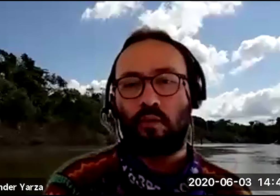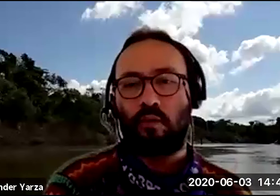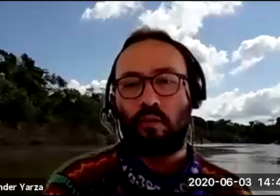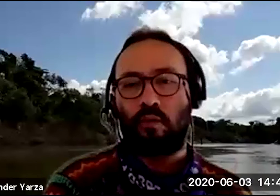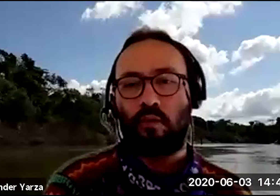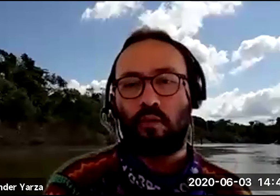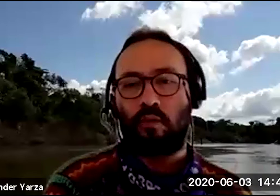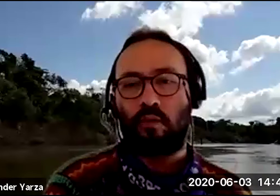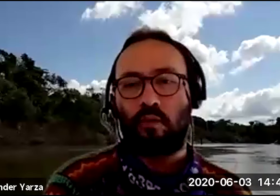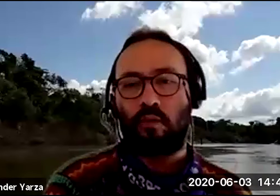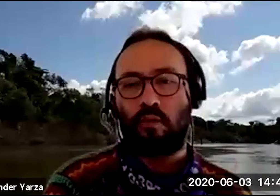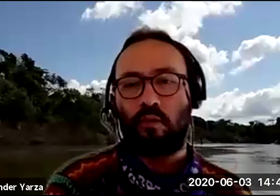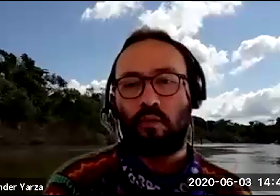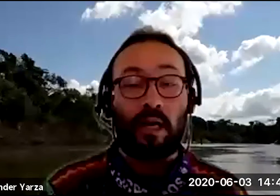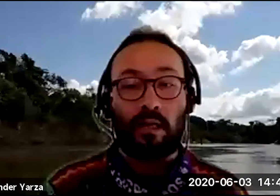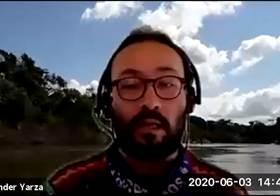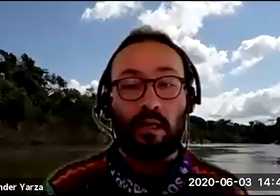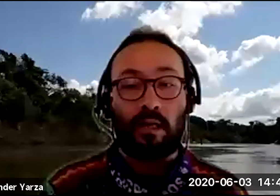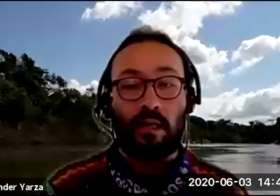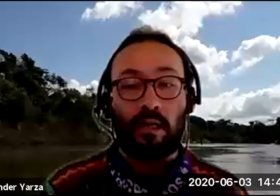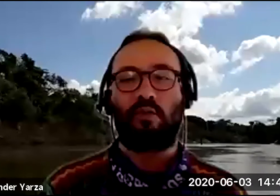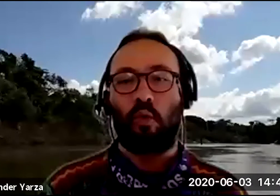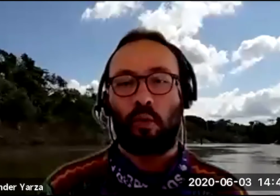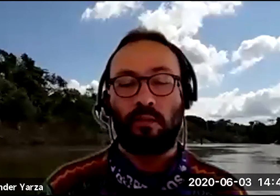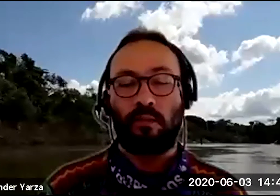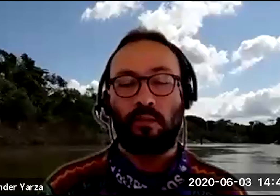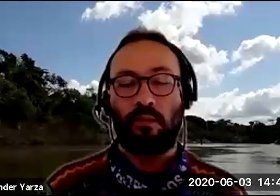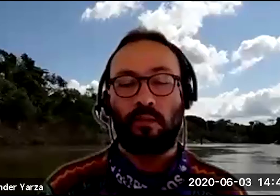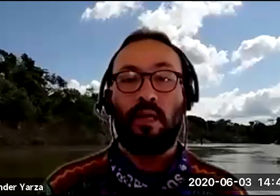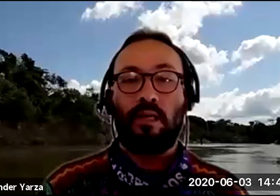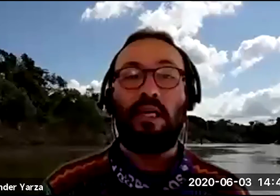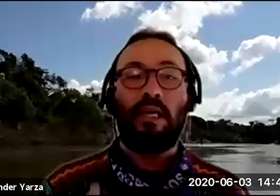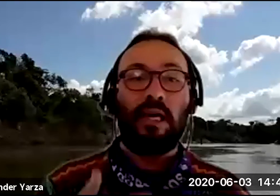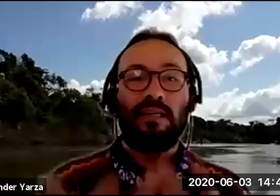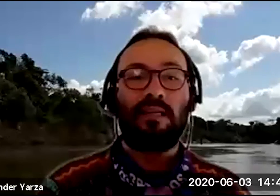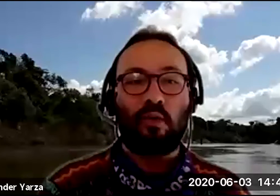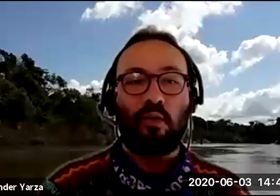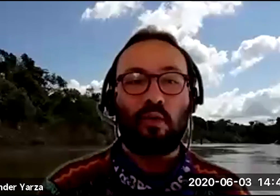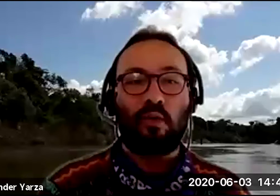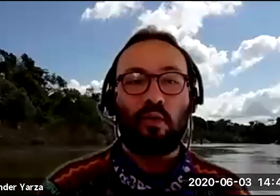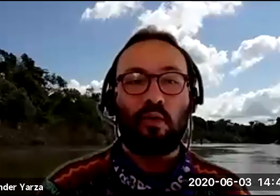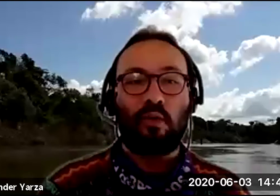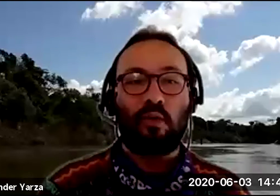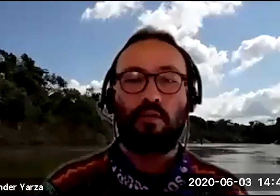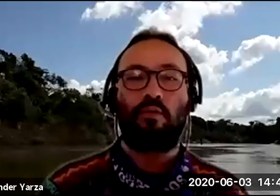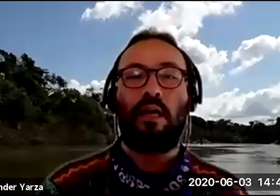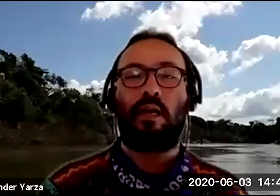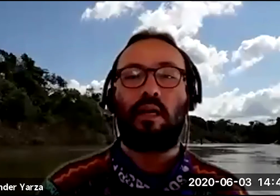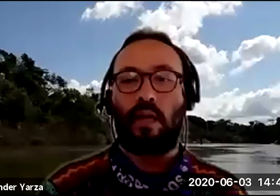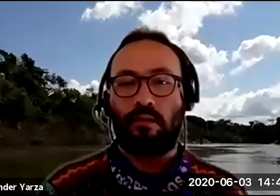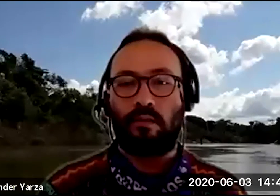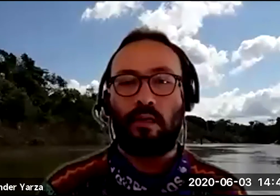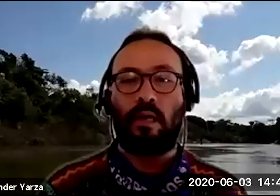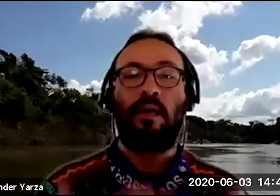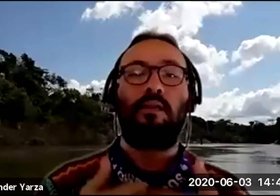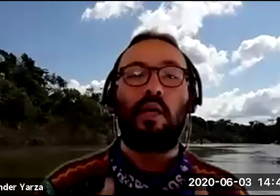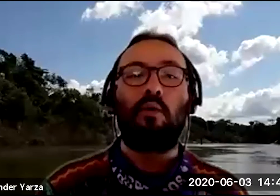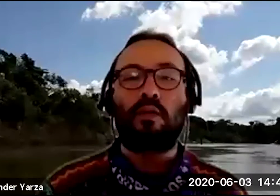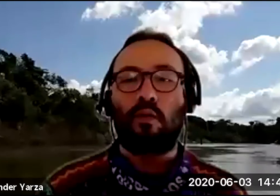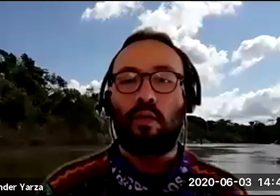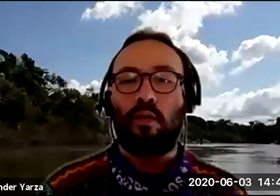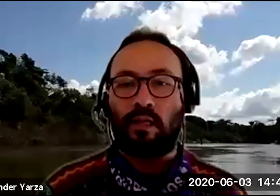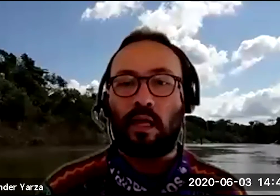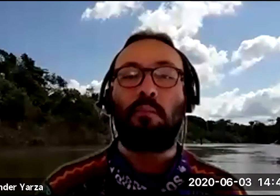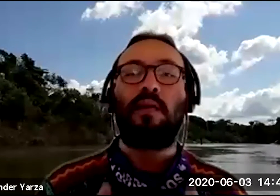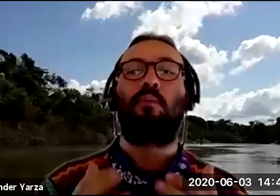las montañas o que están en las periferias de las urbes. Y esas solidaridades son una